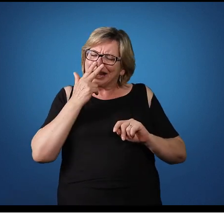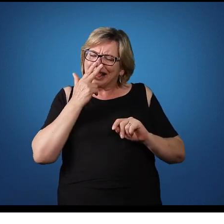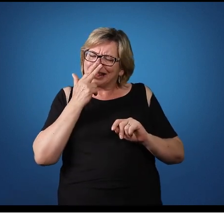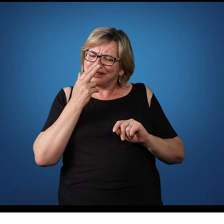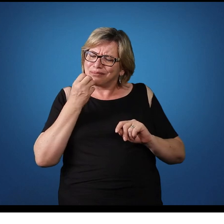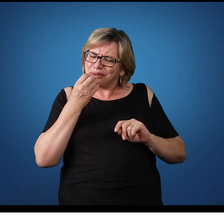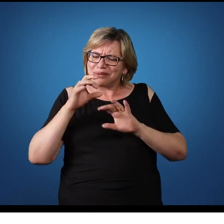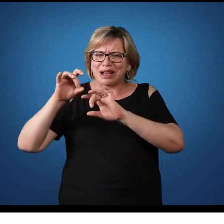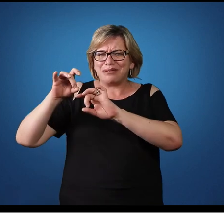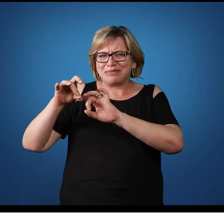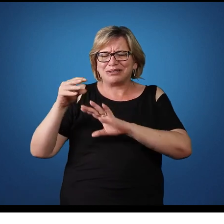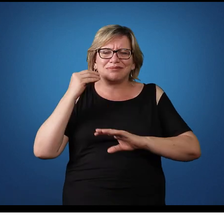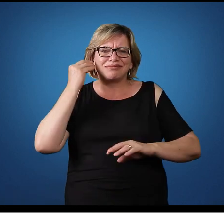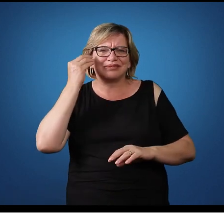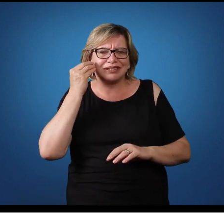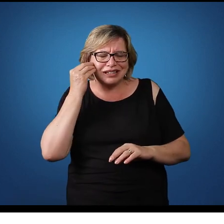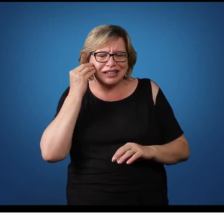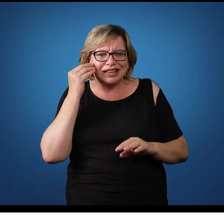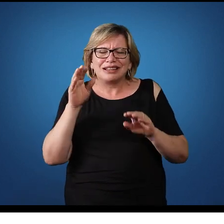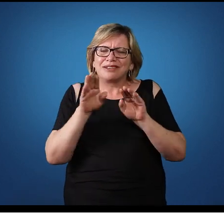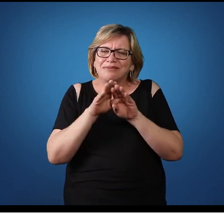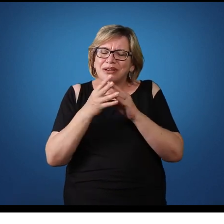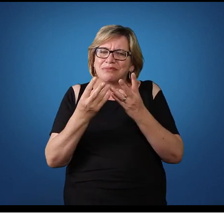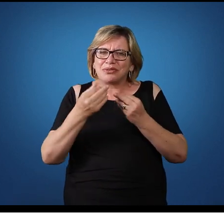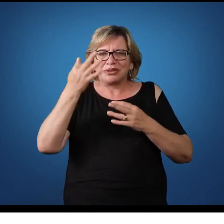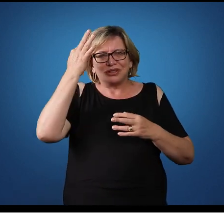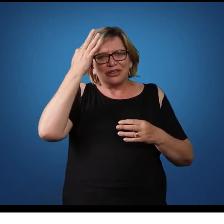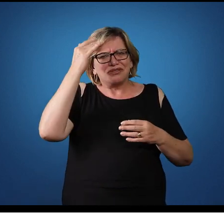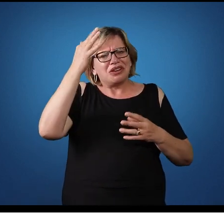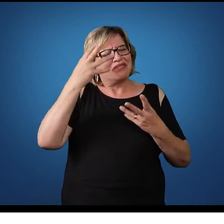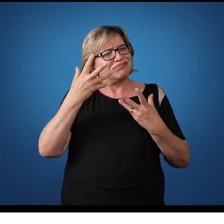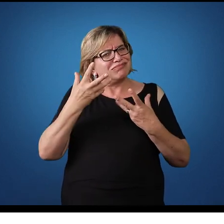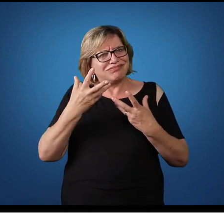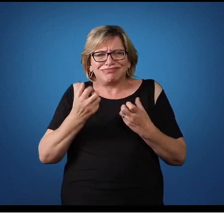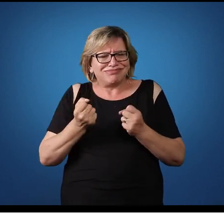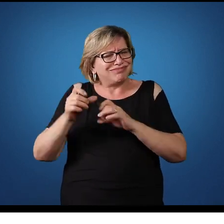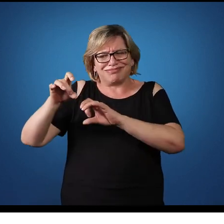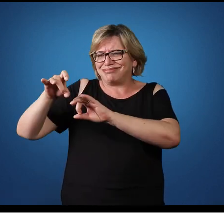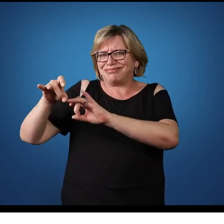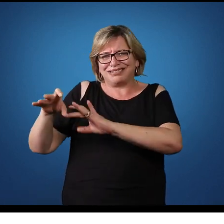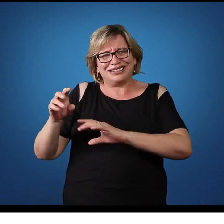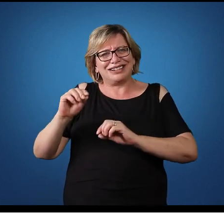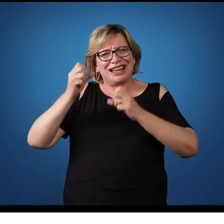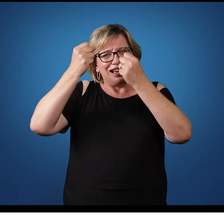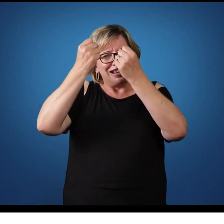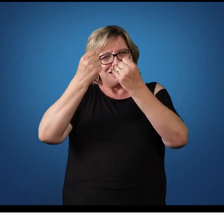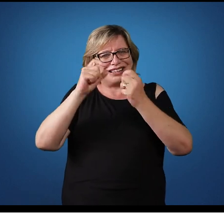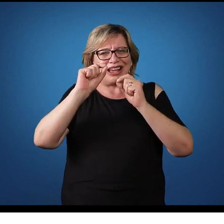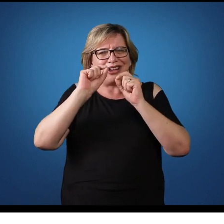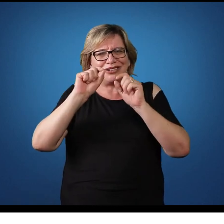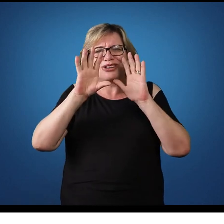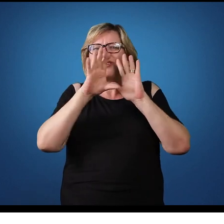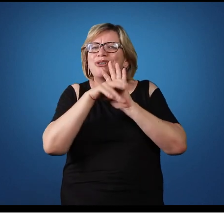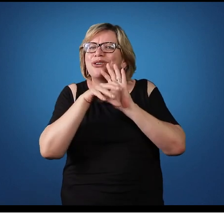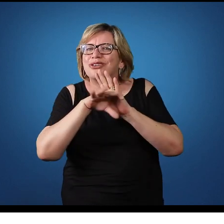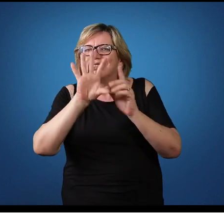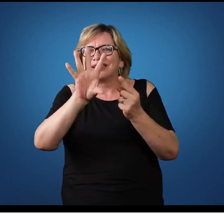essa tentativa. E muitos filósofos, de fato, aceitaram essa opção. São aqueles filósofos que a gente chama de